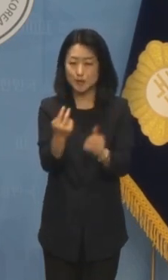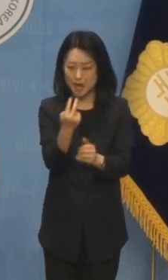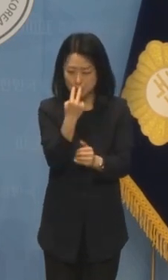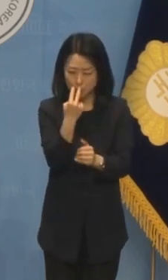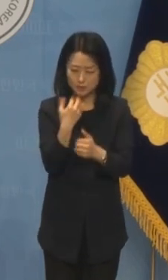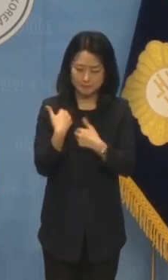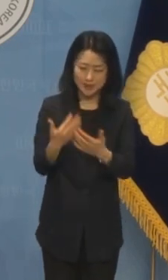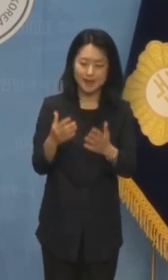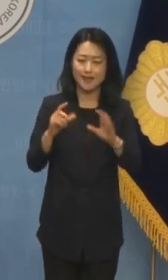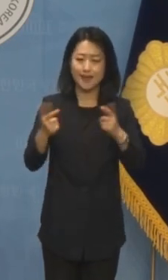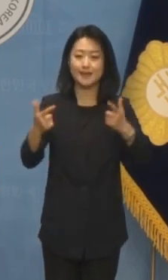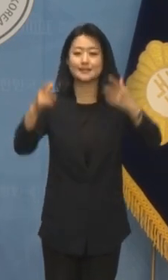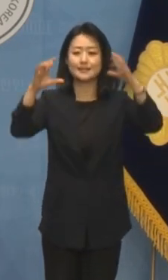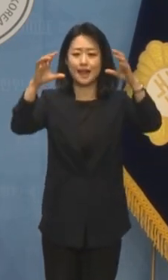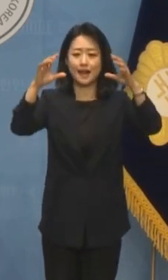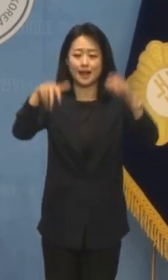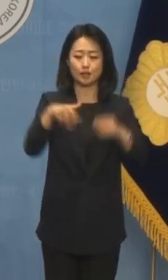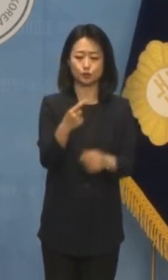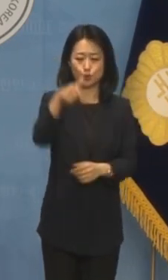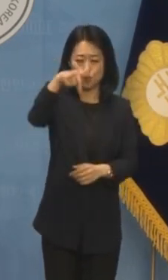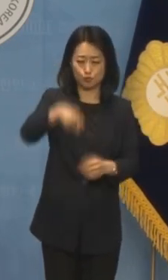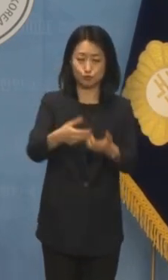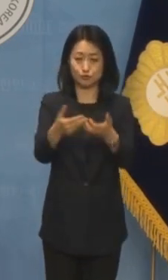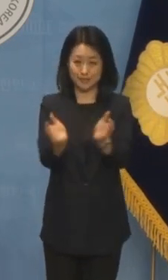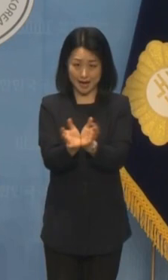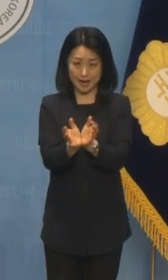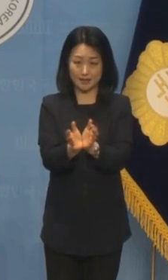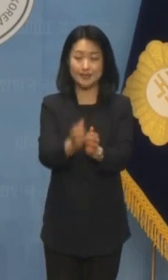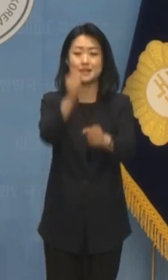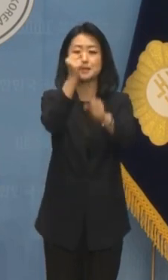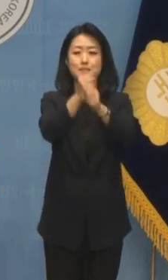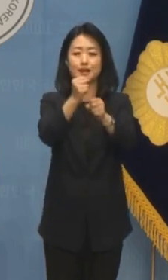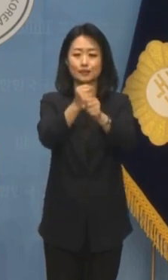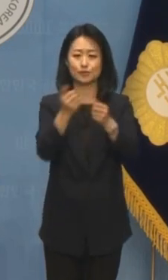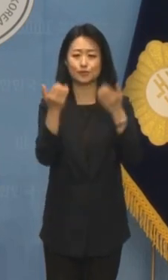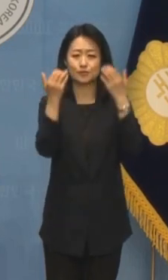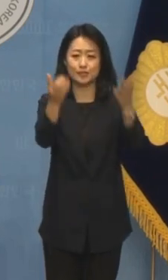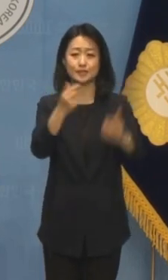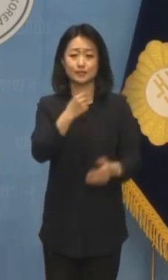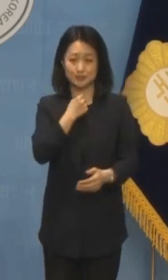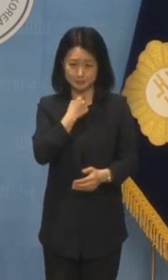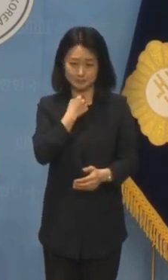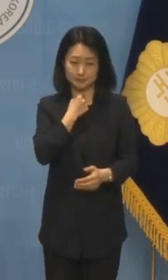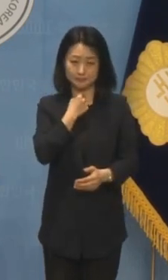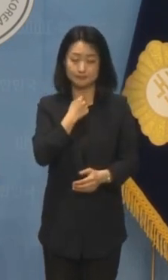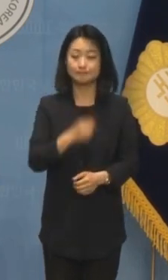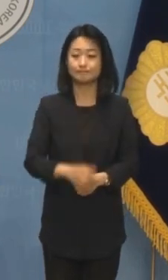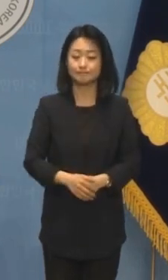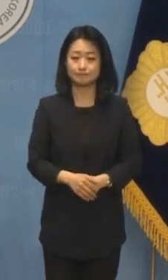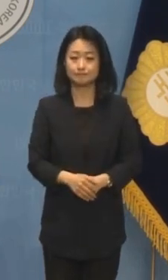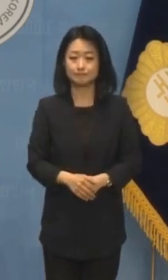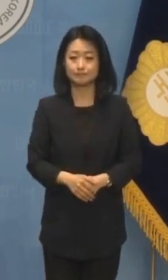저버리지 않는 나라가 조국 혁신당이 만들려는 나라입니다.